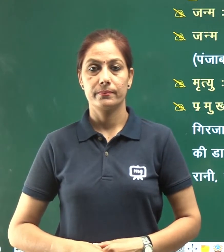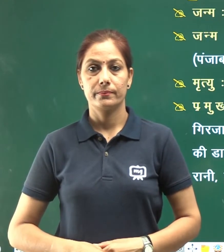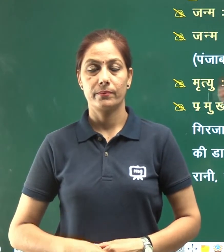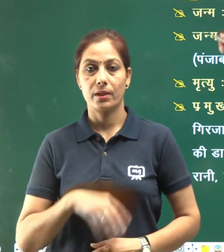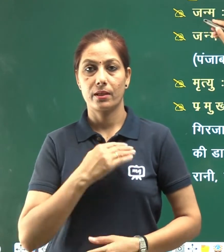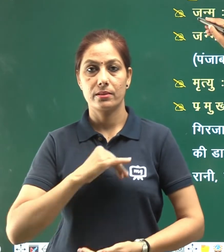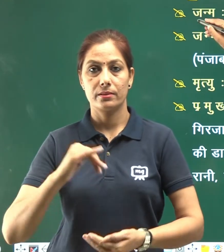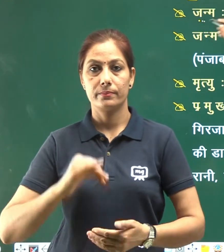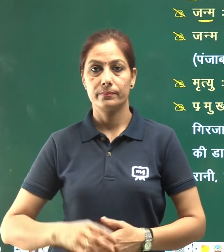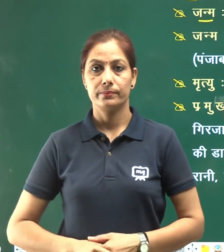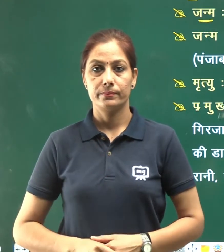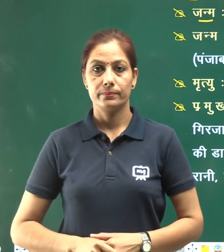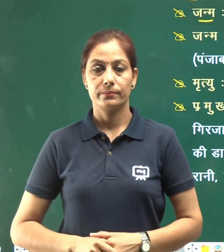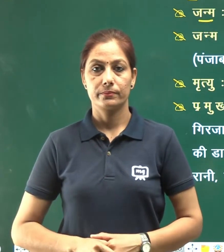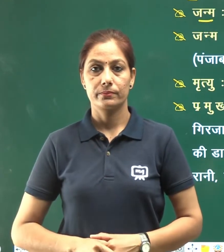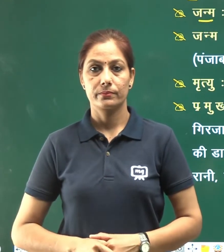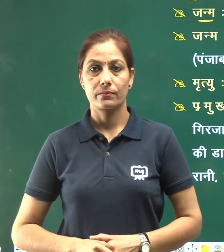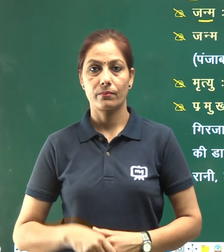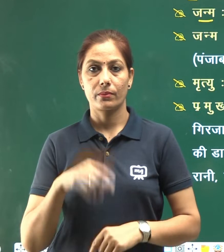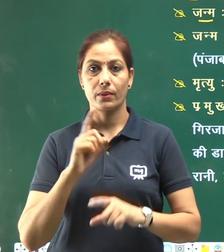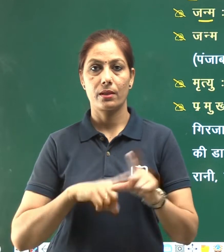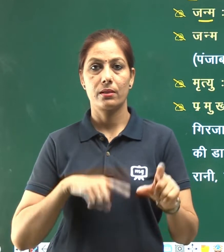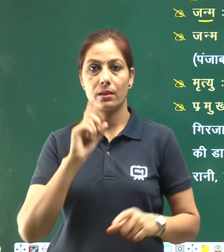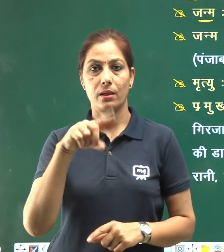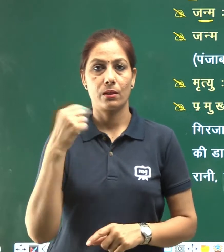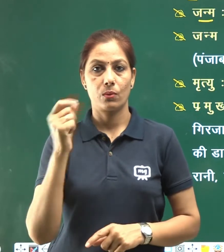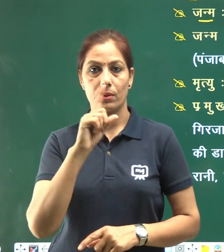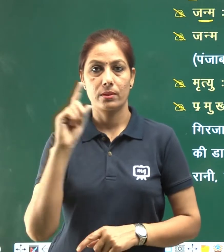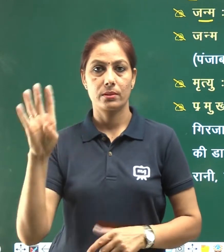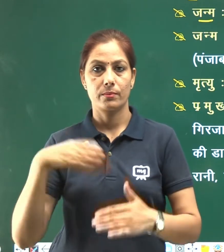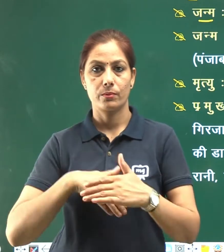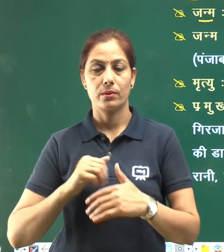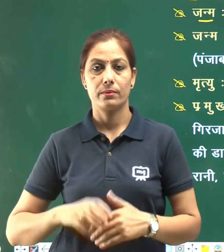इनका जन्म सन 1914 ईस्वी में हुआ।